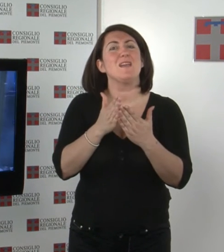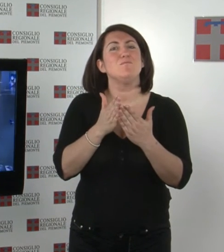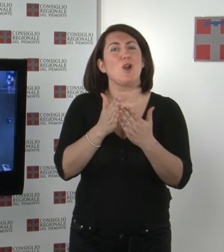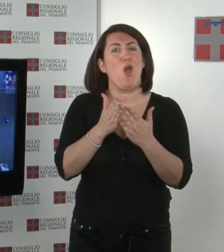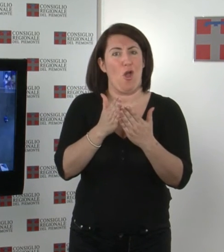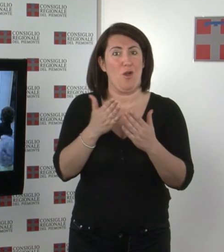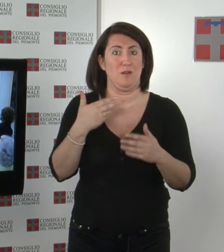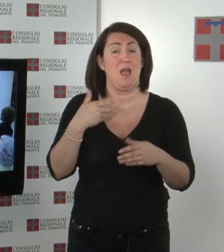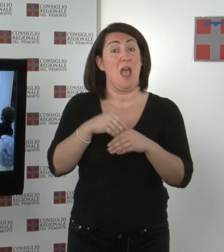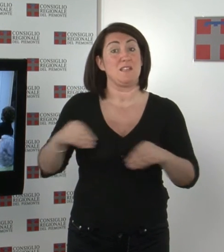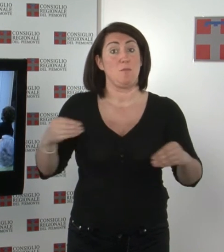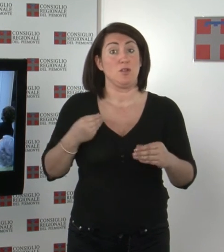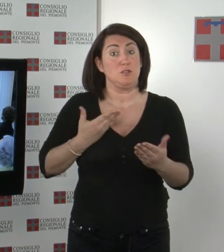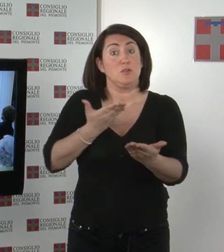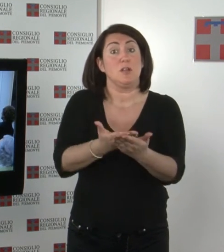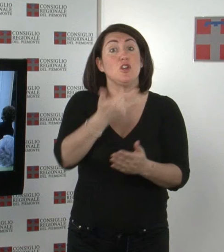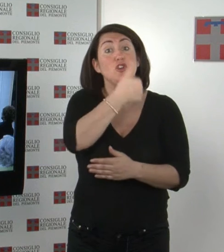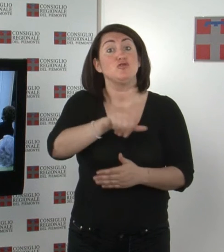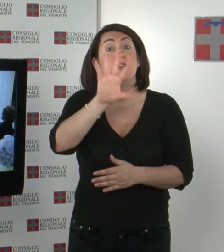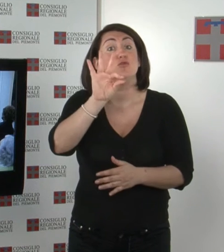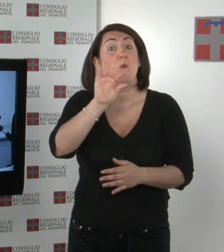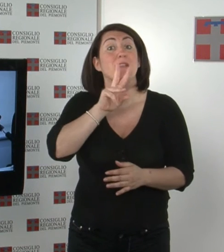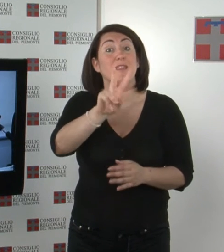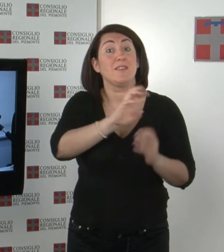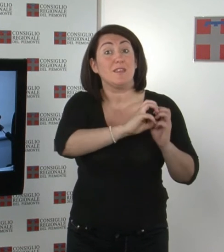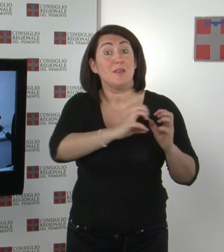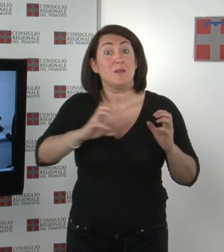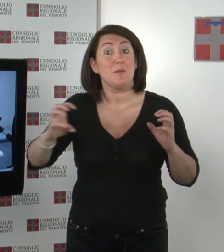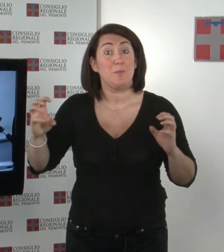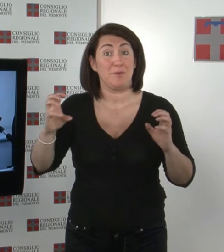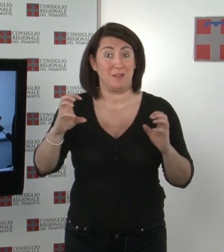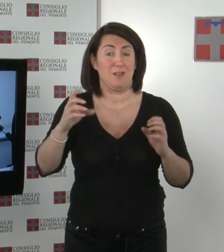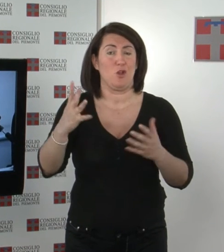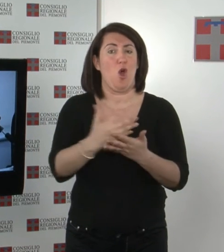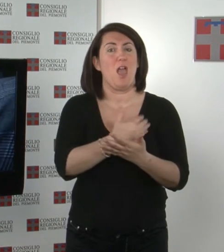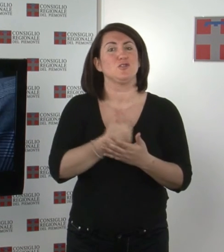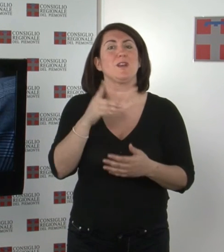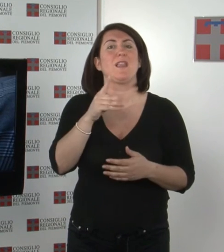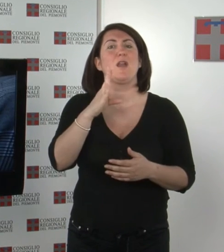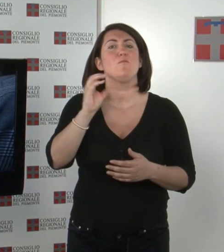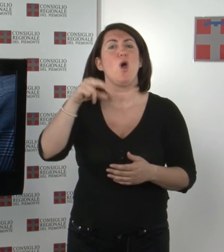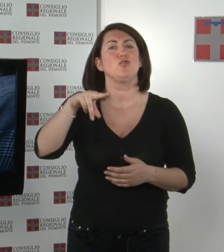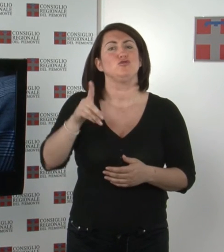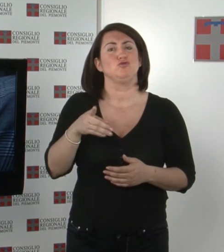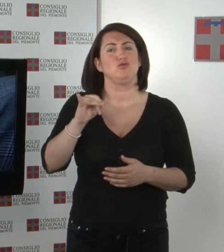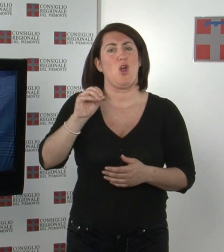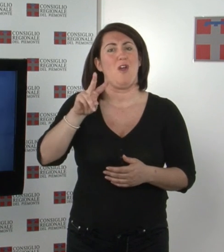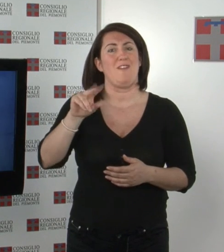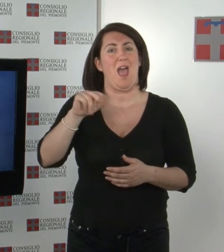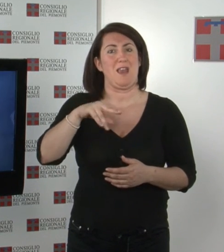circa 150 segnalibri provenienti dalla collezione di Daniela Bongiovanni, che conta oltre 1000 pezzi. Si spazia